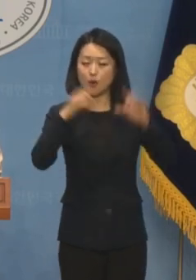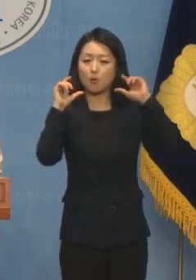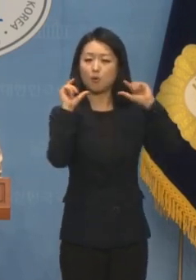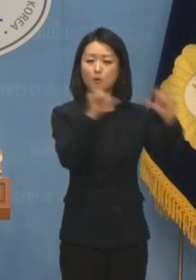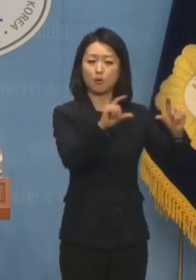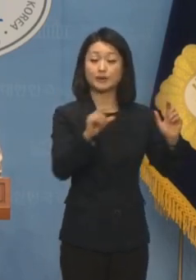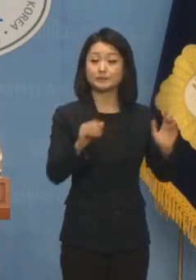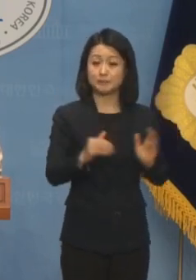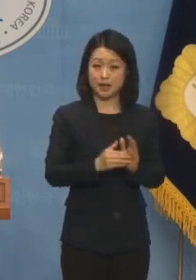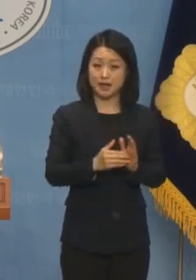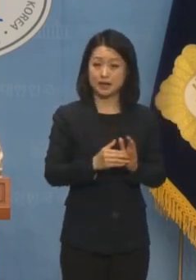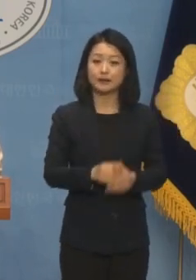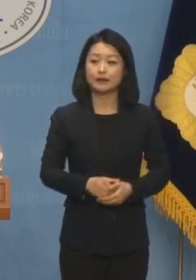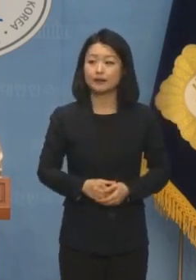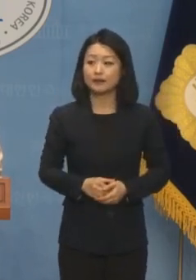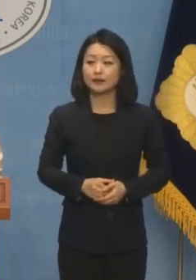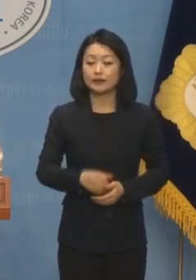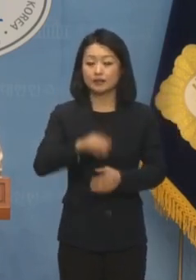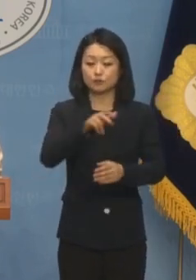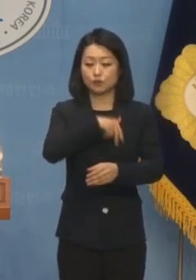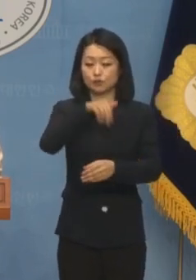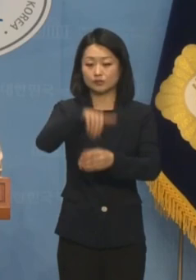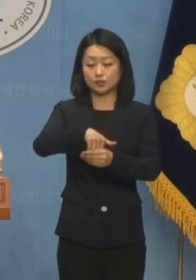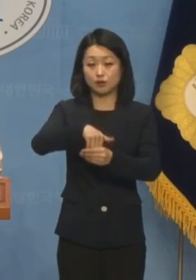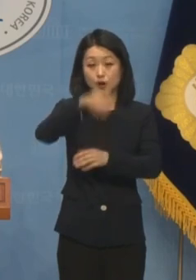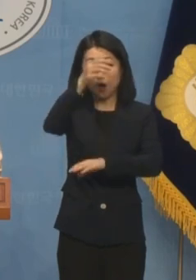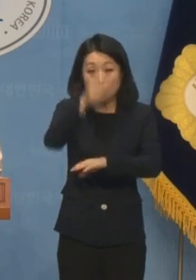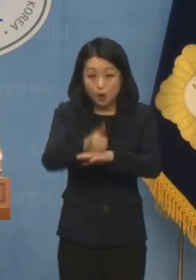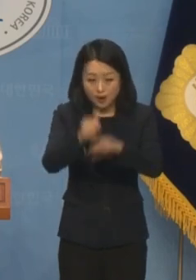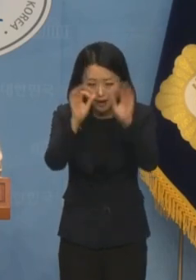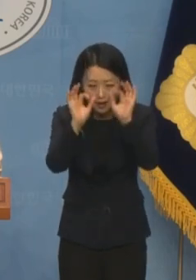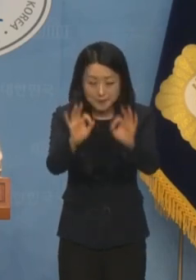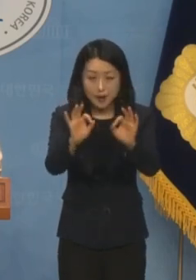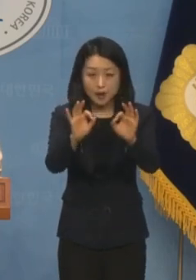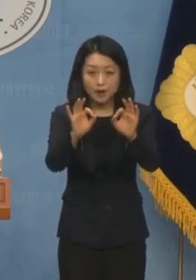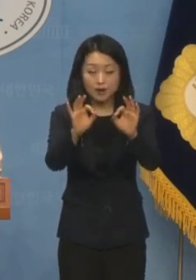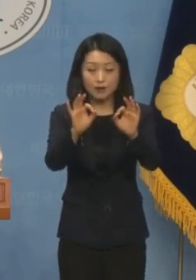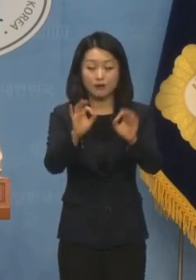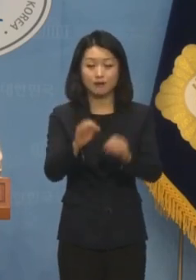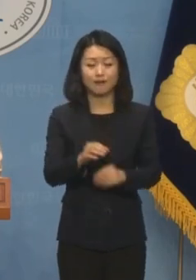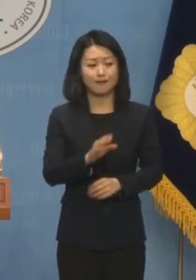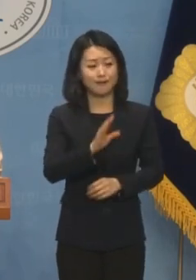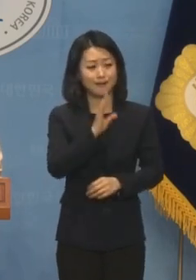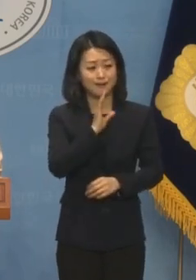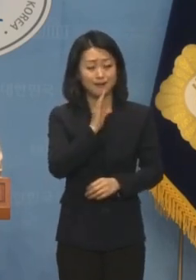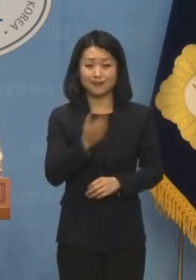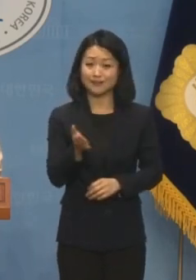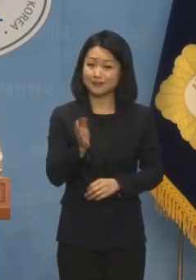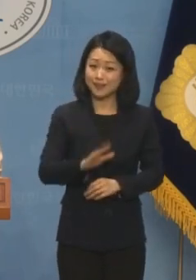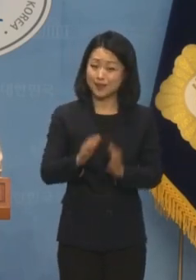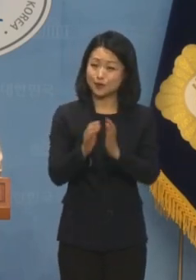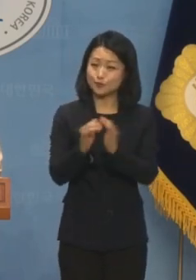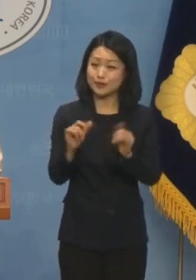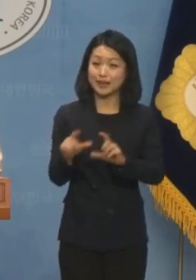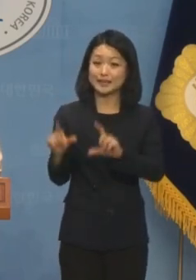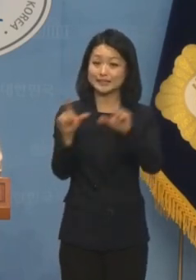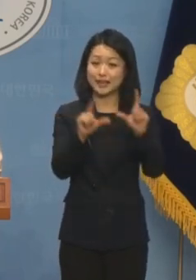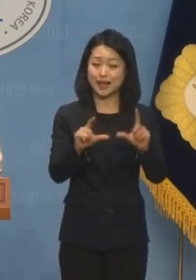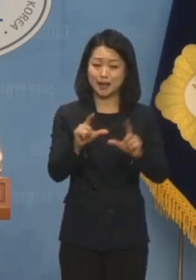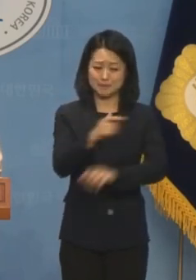경고했습니다. 이번 총선에서 그 결과를 맞닥뜨리고도 여전히 국민의